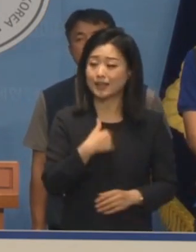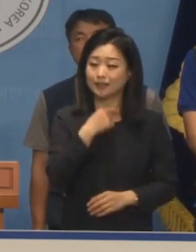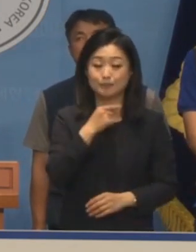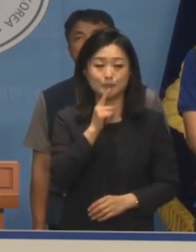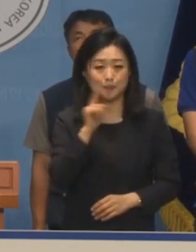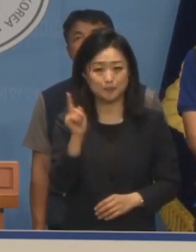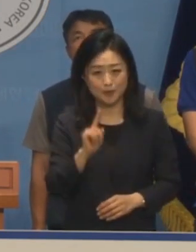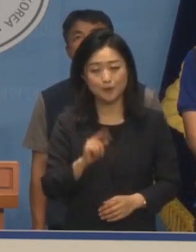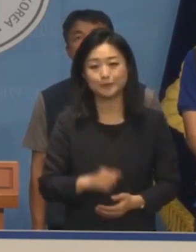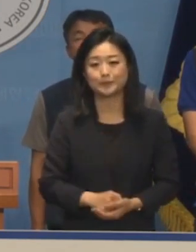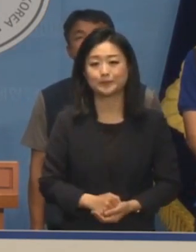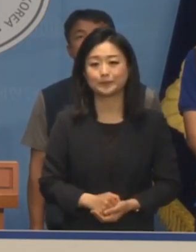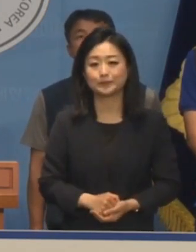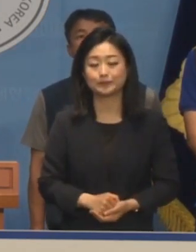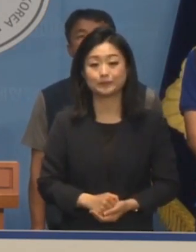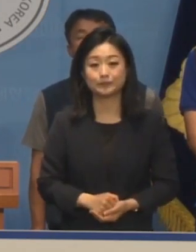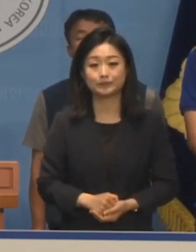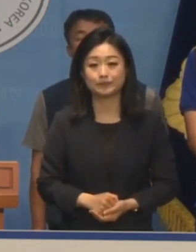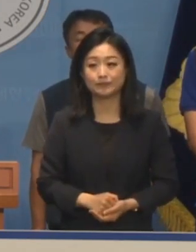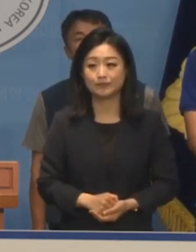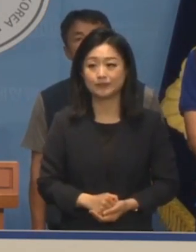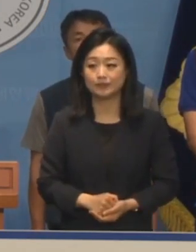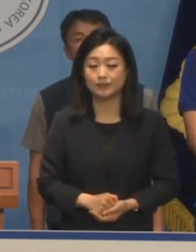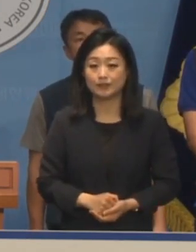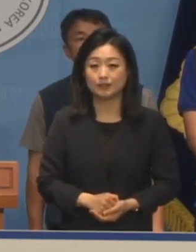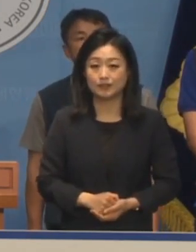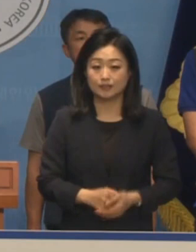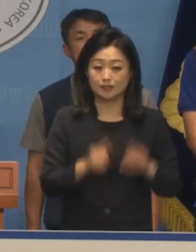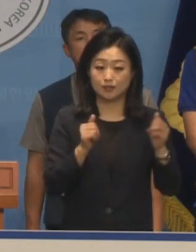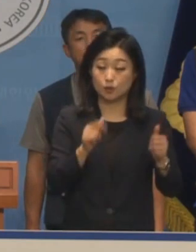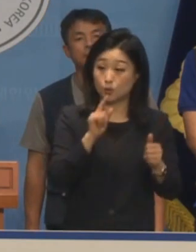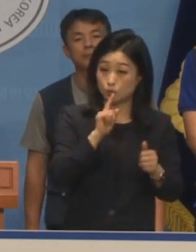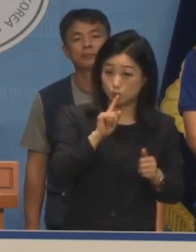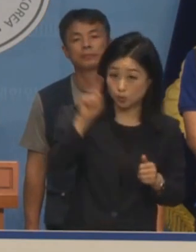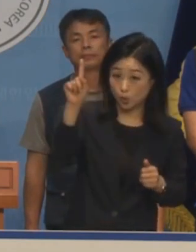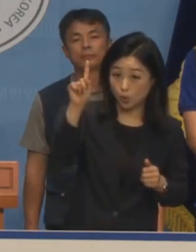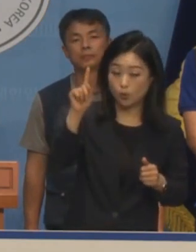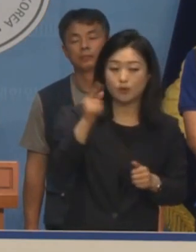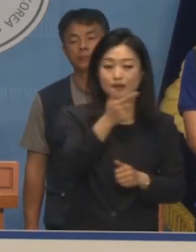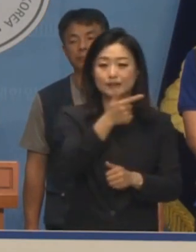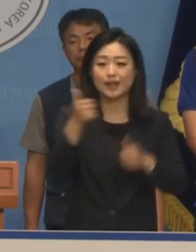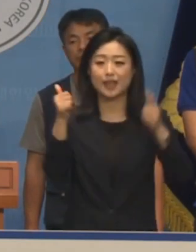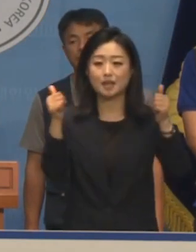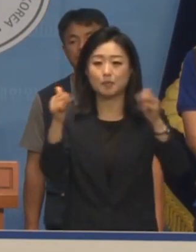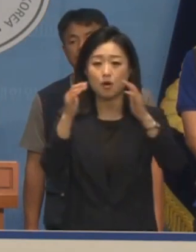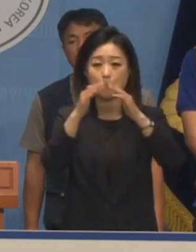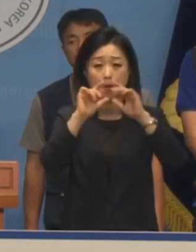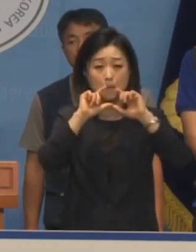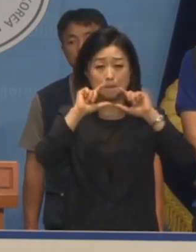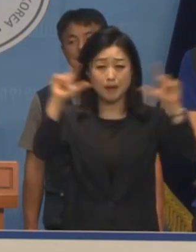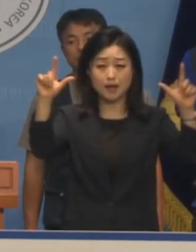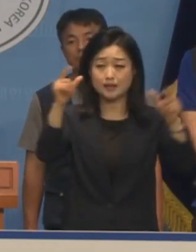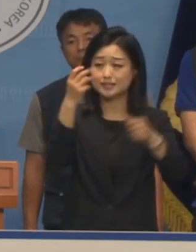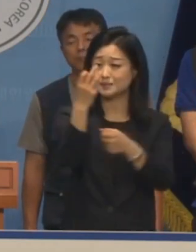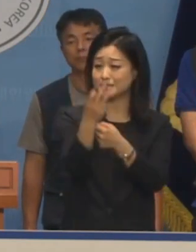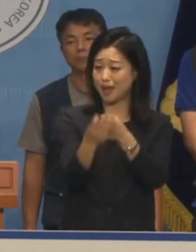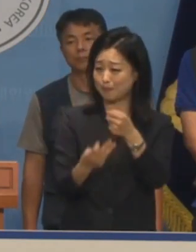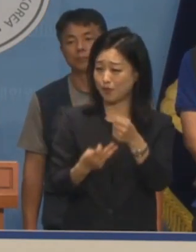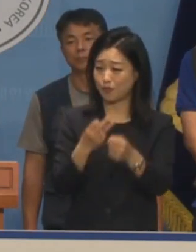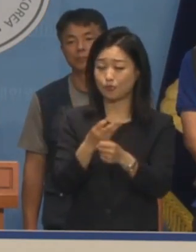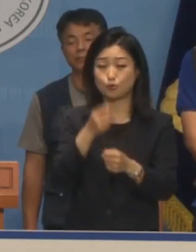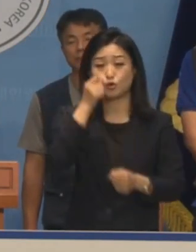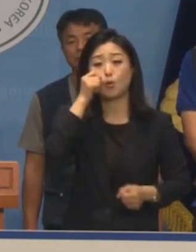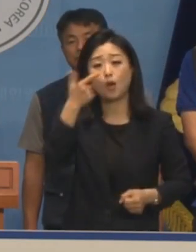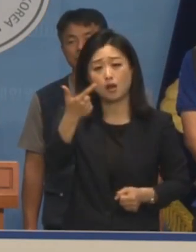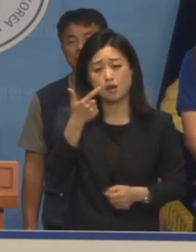좀 드리겠습니다 저희가 소송을 진행해서 대법 판결을 받기까지 13년 6개월에